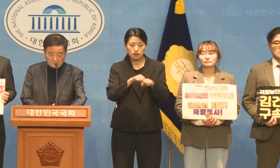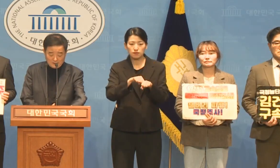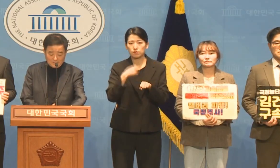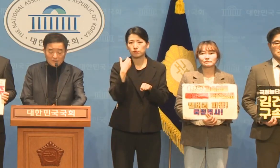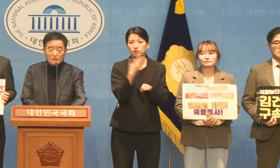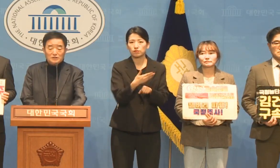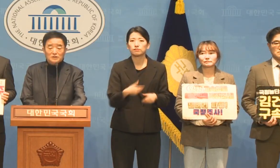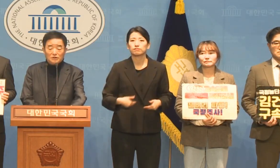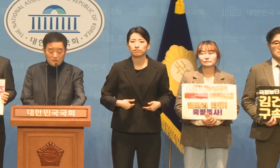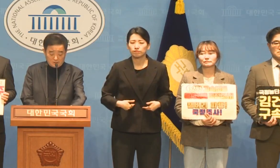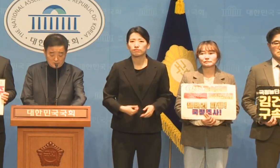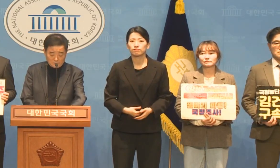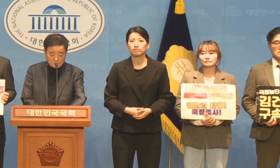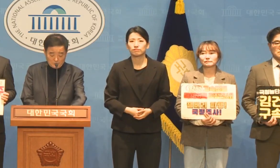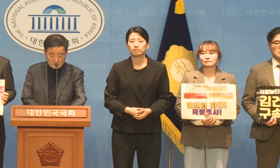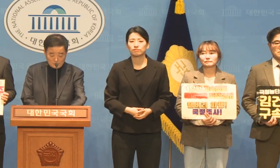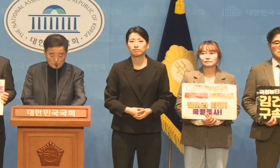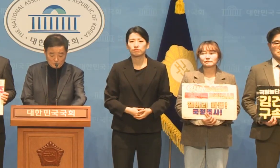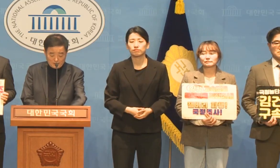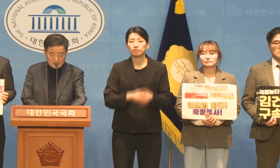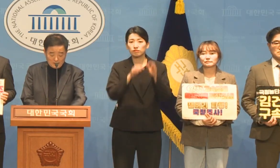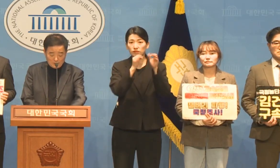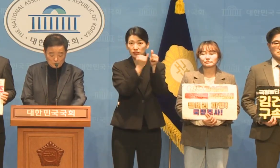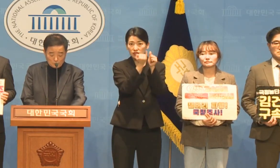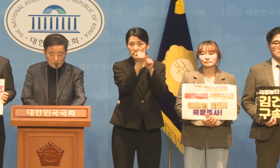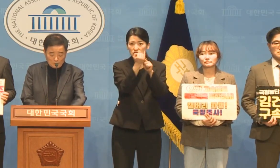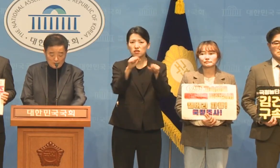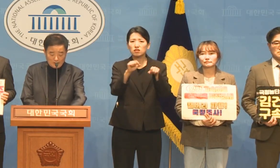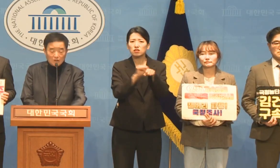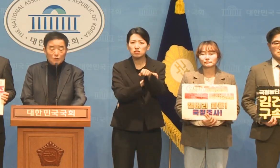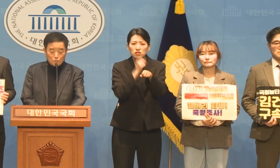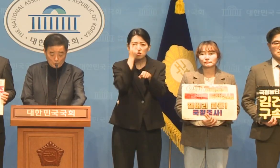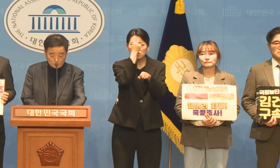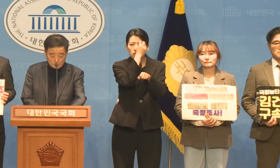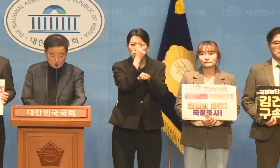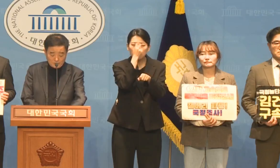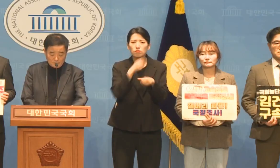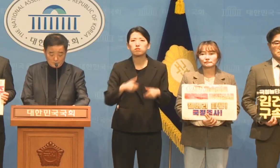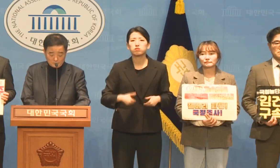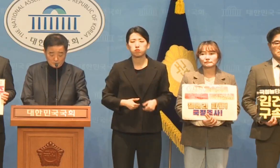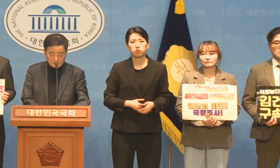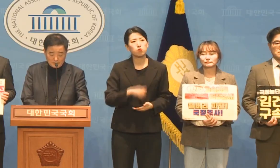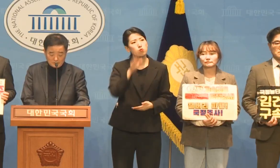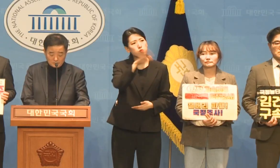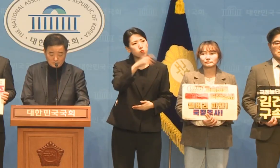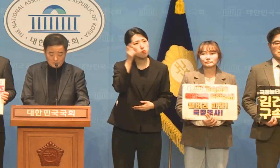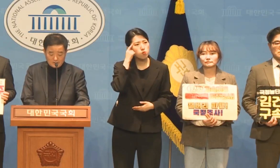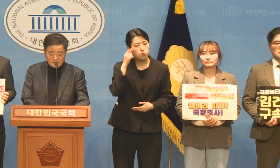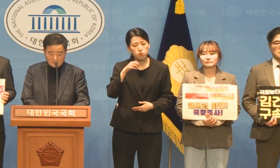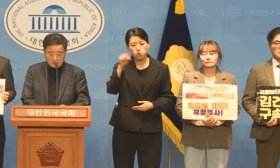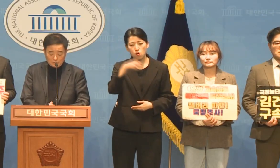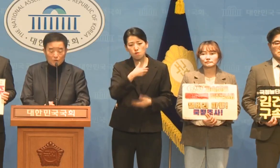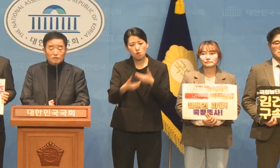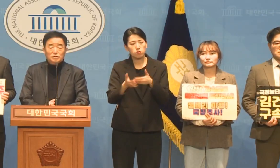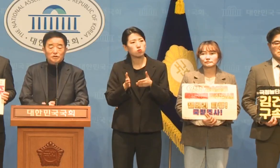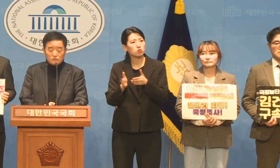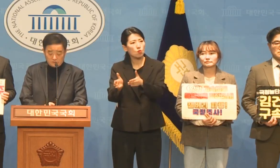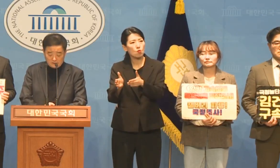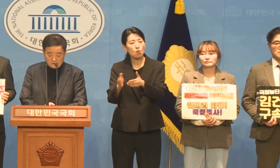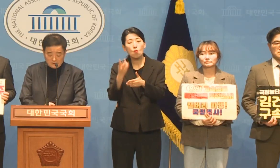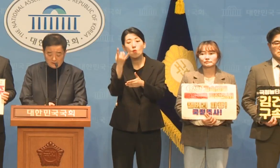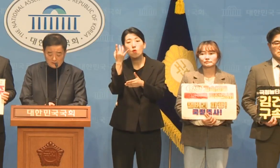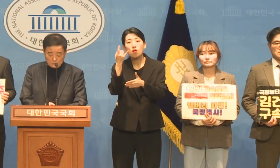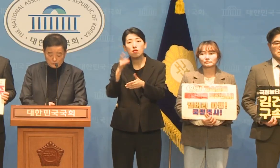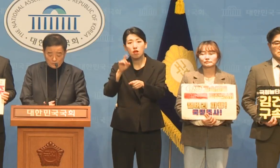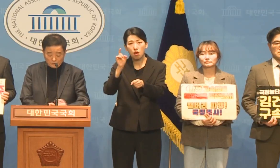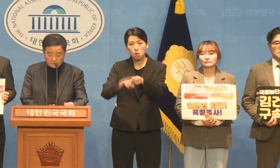해야 합니다. 김건희 특검이 필요한 이유입니다. 누가 왜 노선 변경이라는 결정을 내리고 어떤